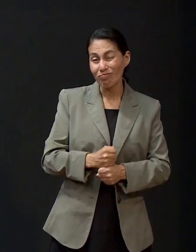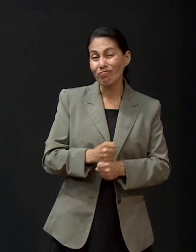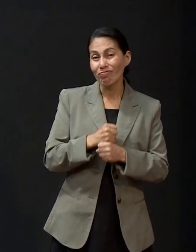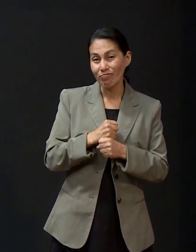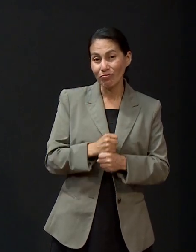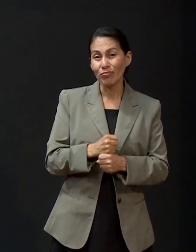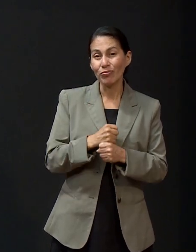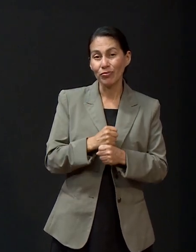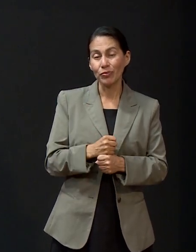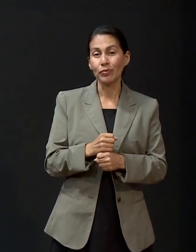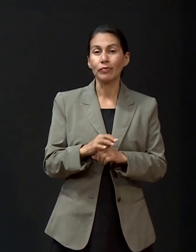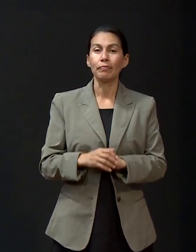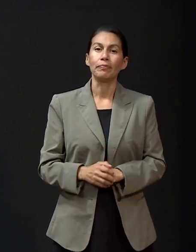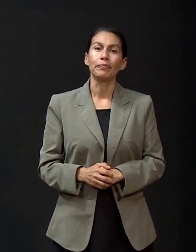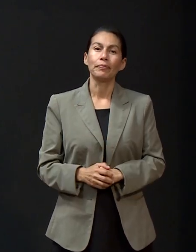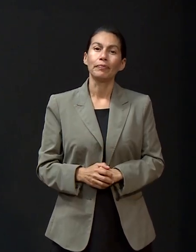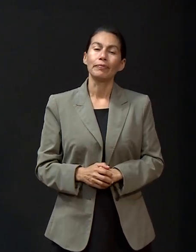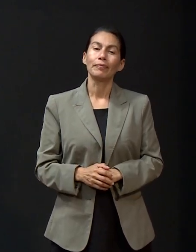difíciles